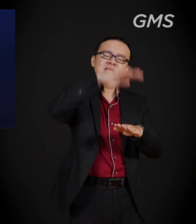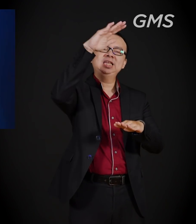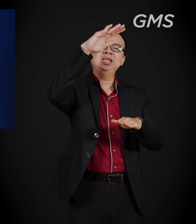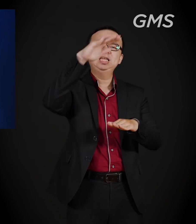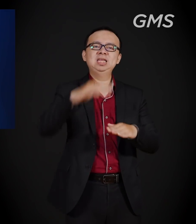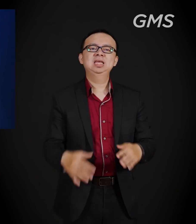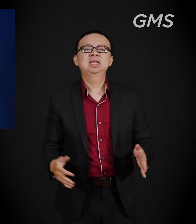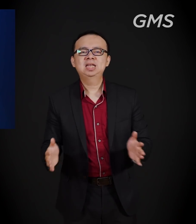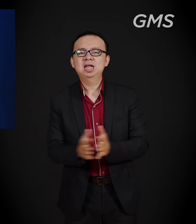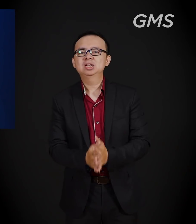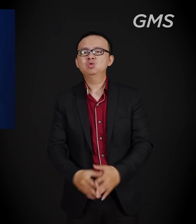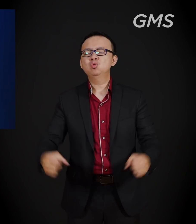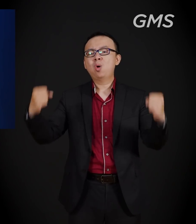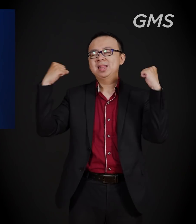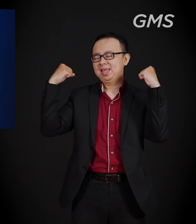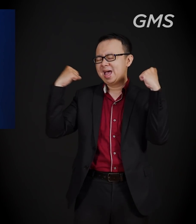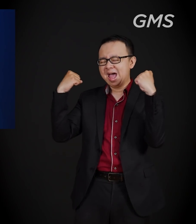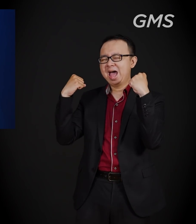tertinggi. Dan